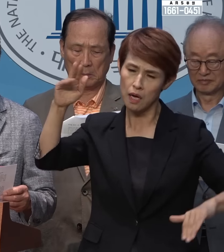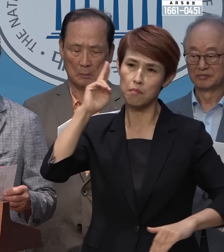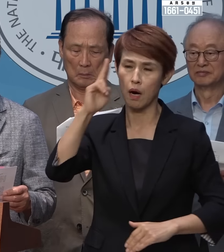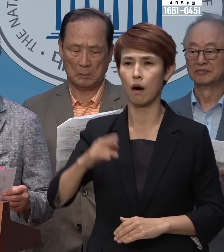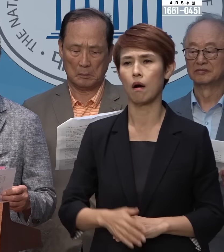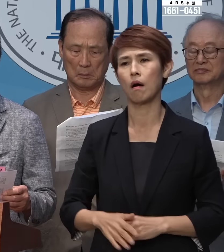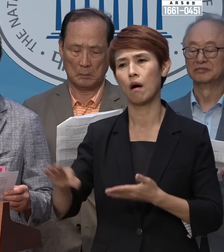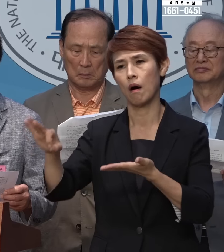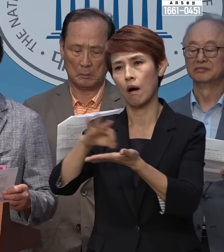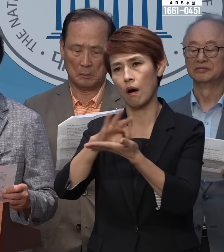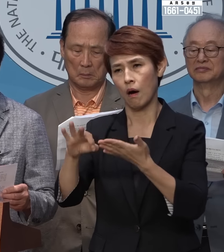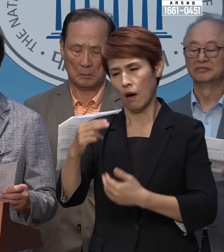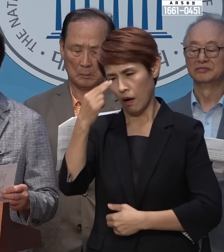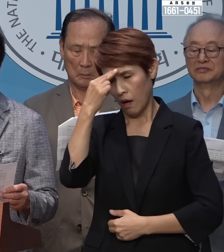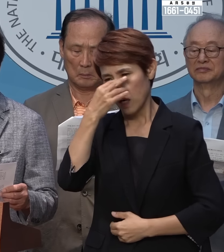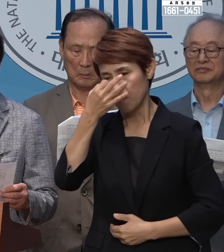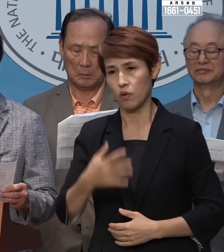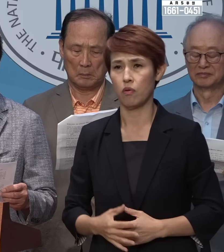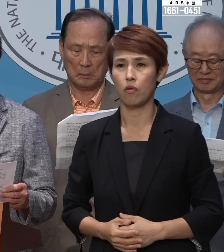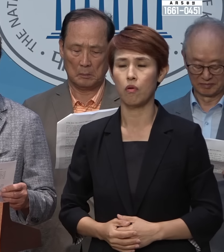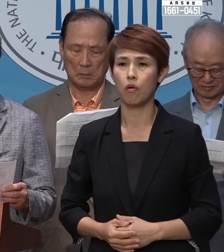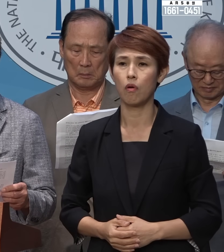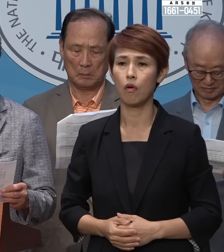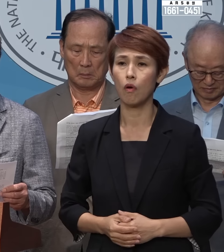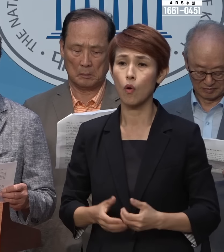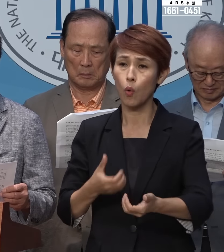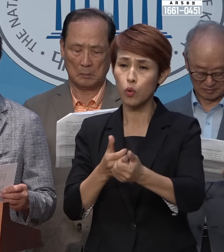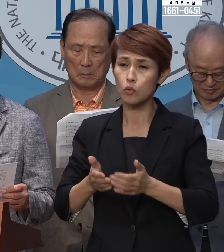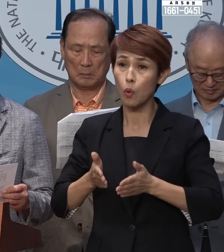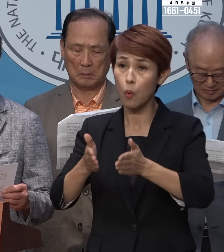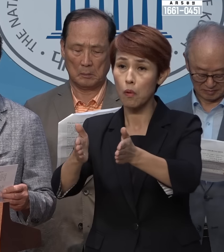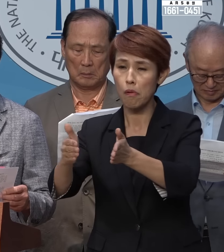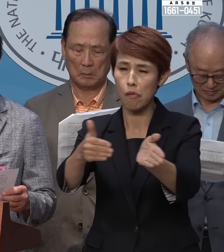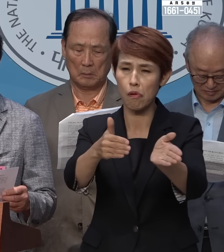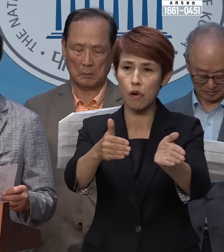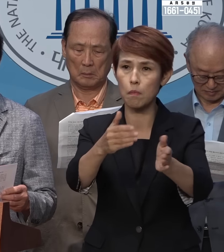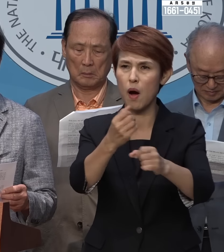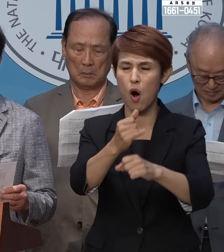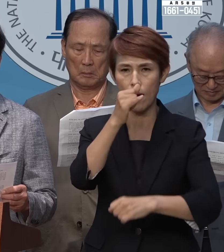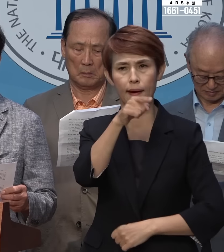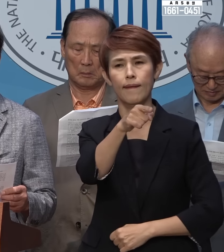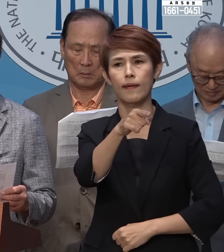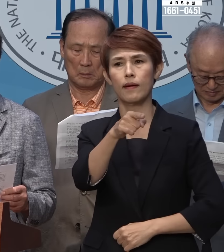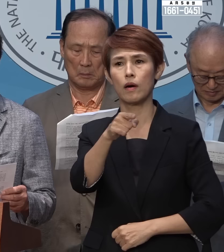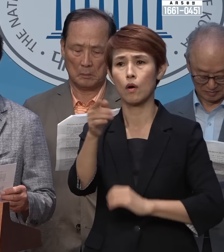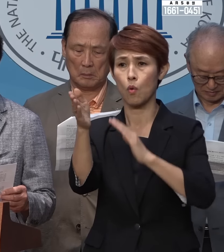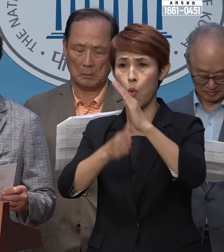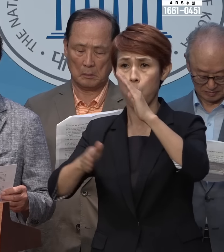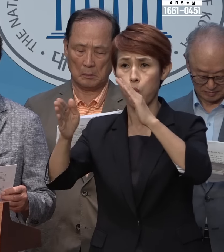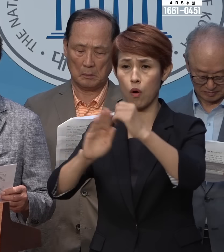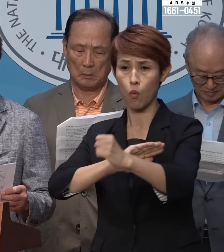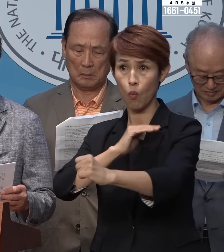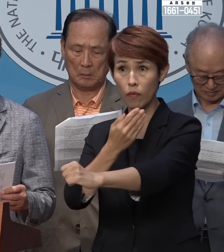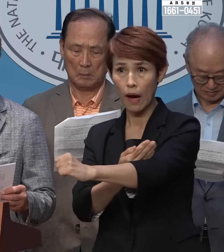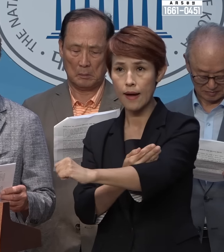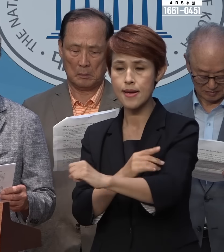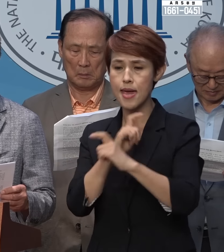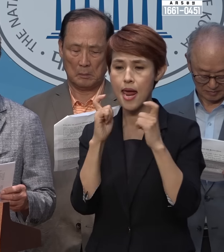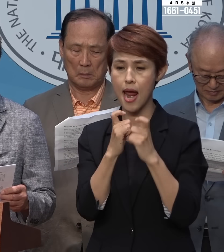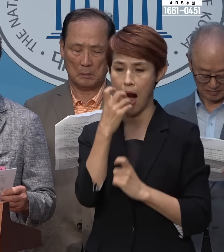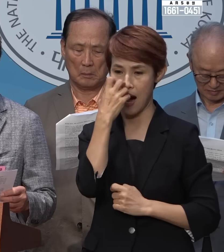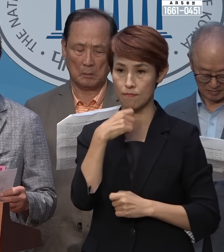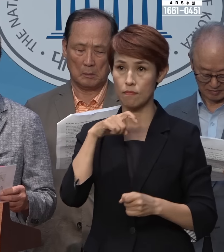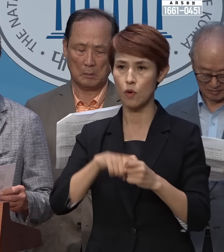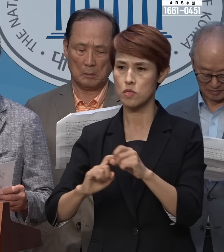초래되고 있습니다. 고속도로 노선 변경 등에서 나타났듯 공적 권한을 사적 이익을